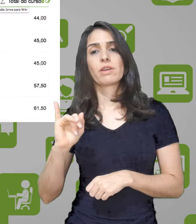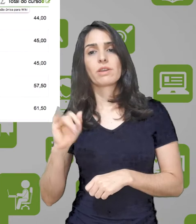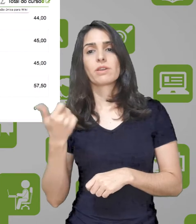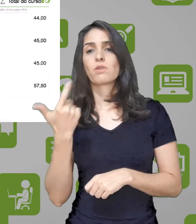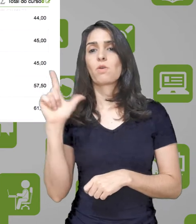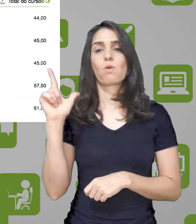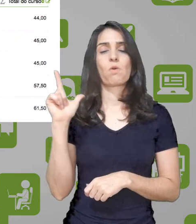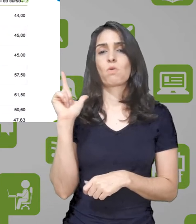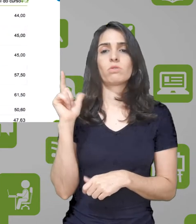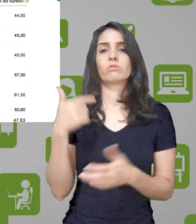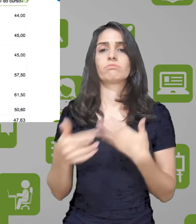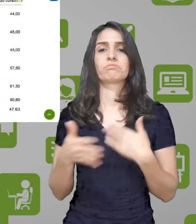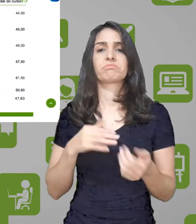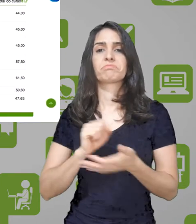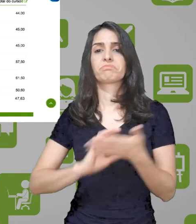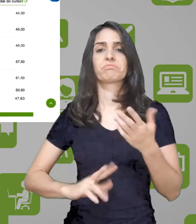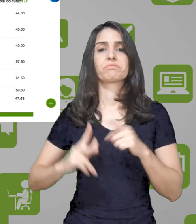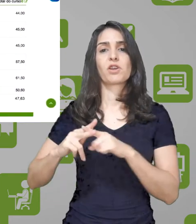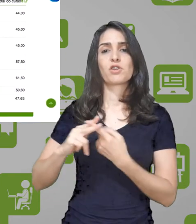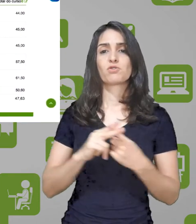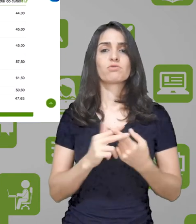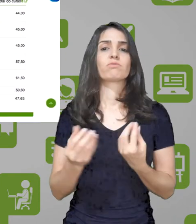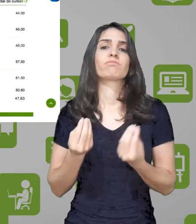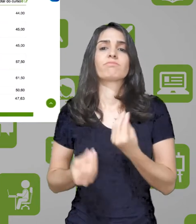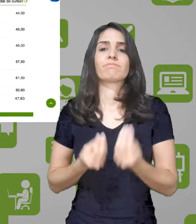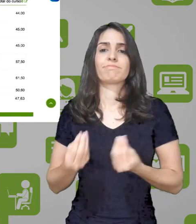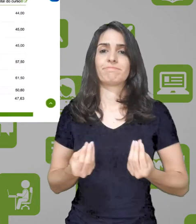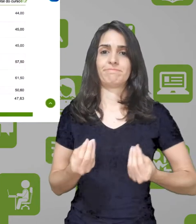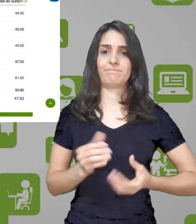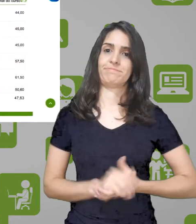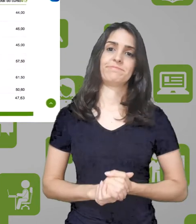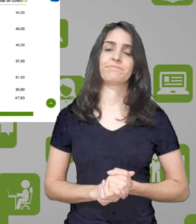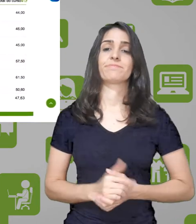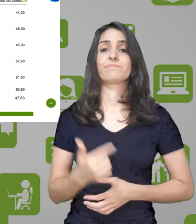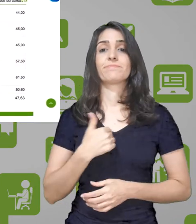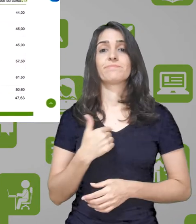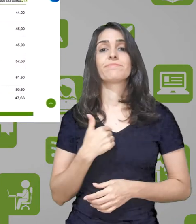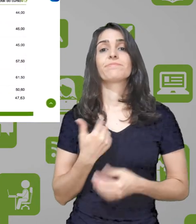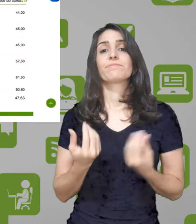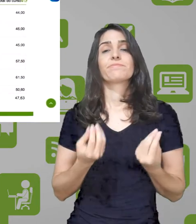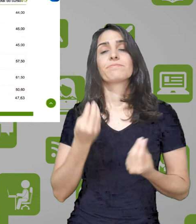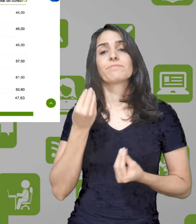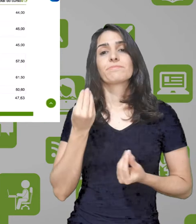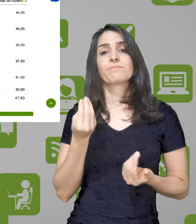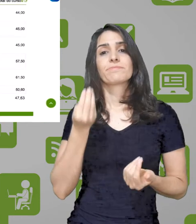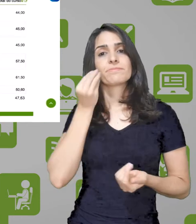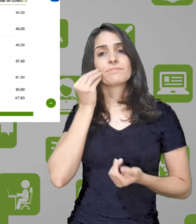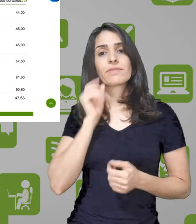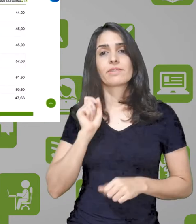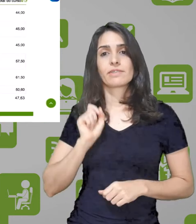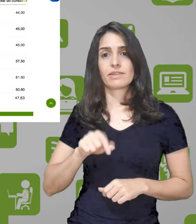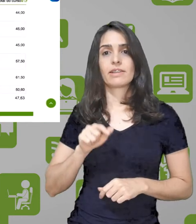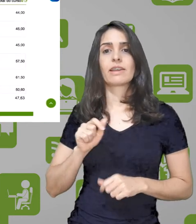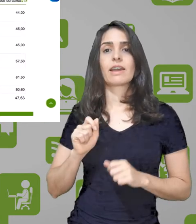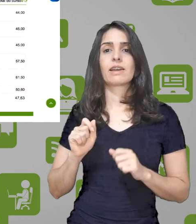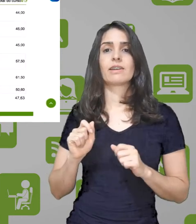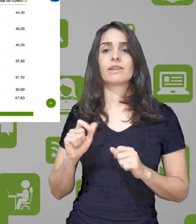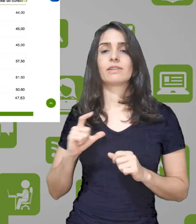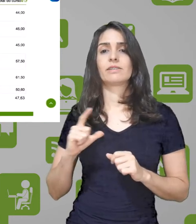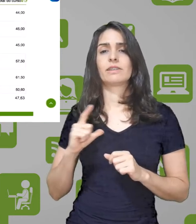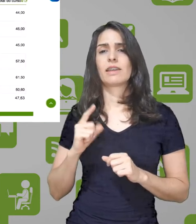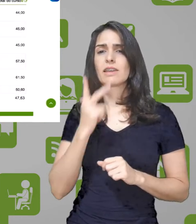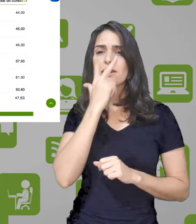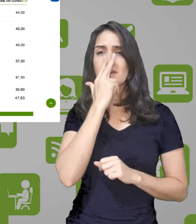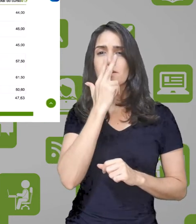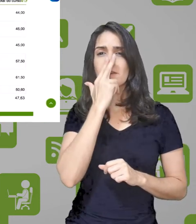em qualquer outra atividade que eu queira lançar fazer algum ajuste né é eu vou clicar